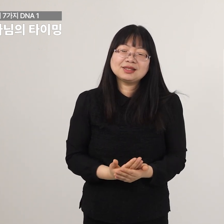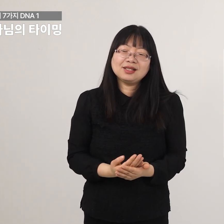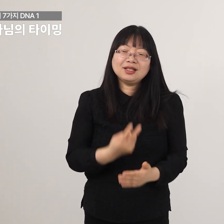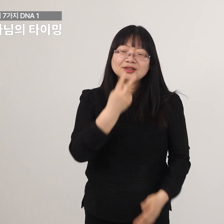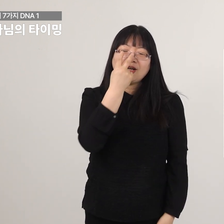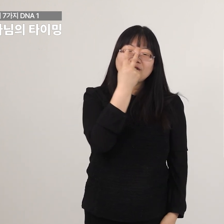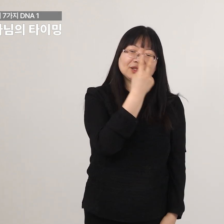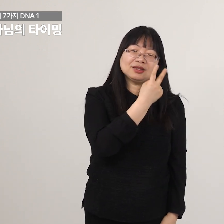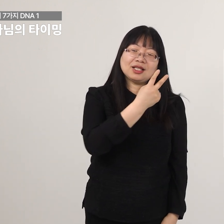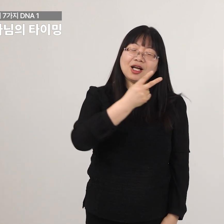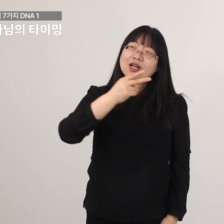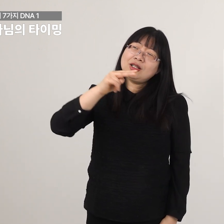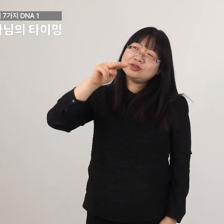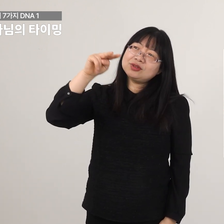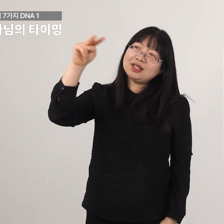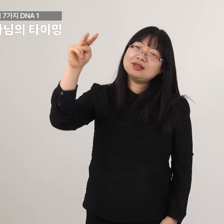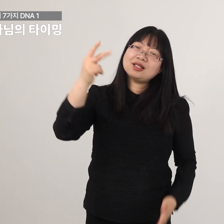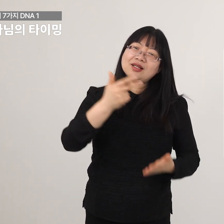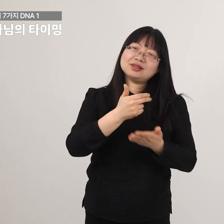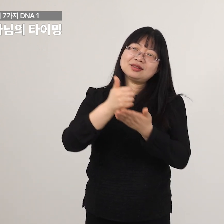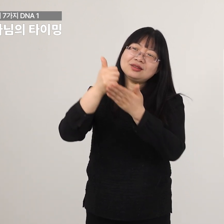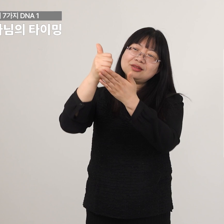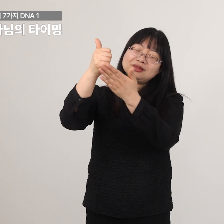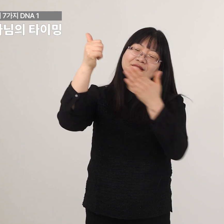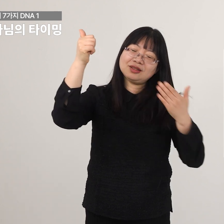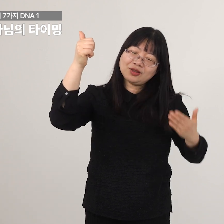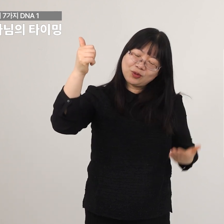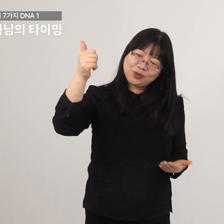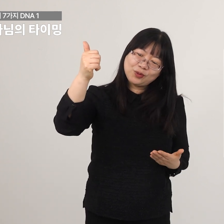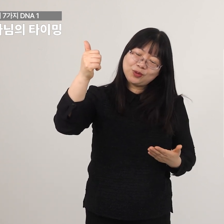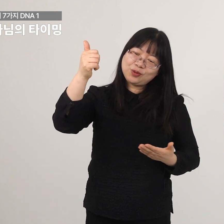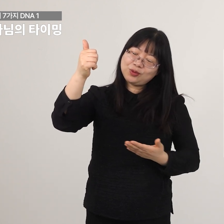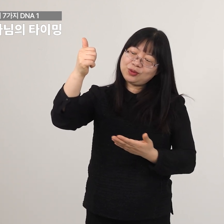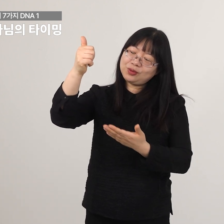모든 시선을 주님께